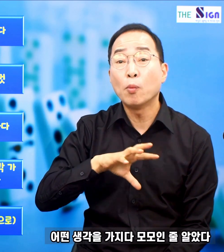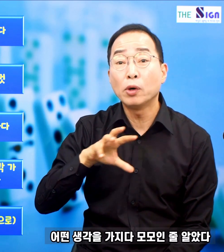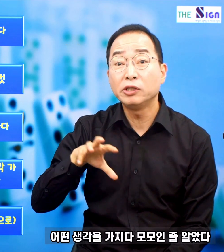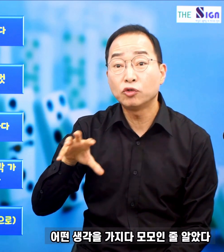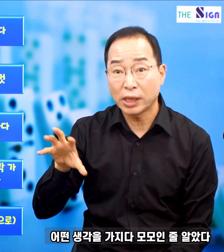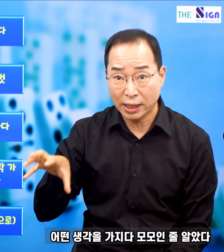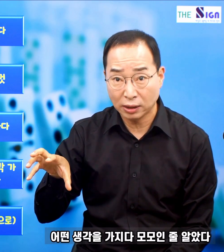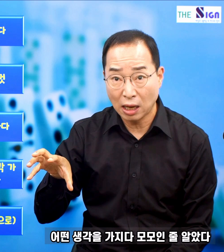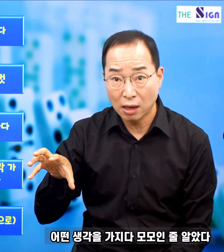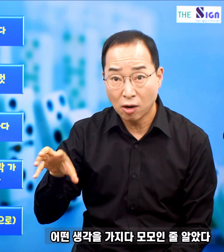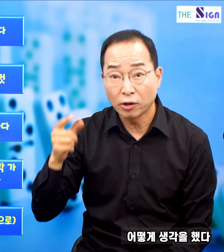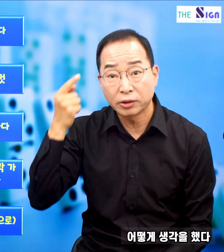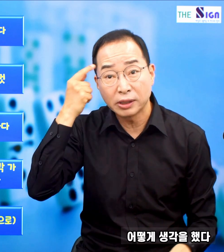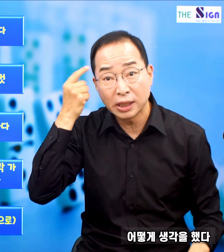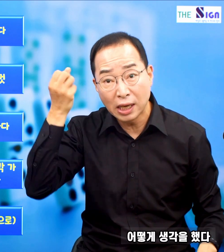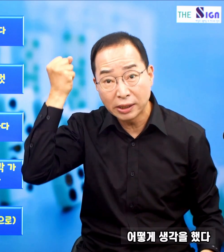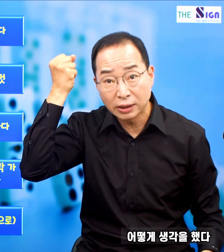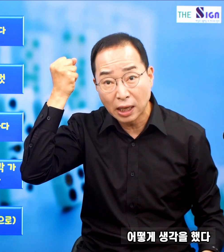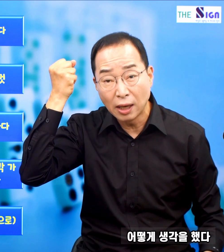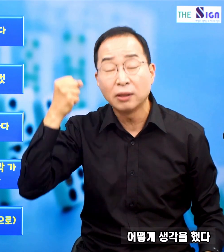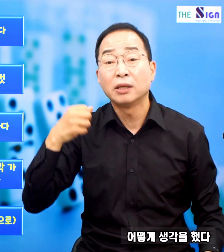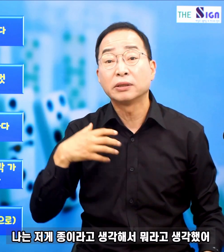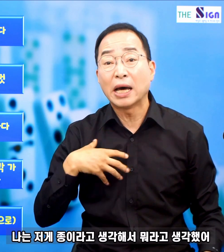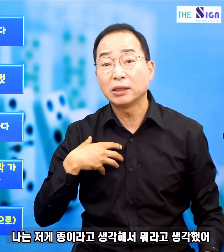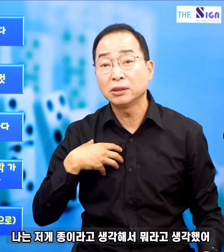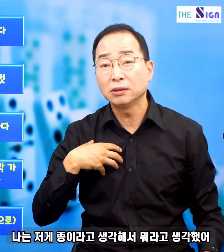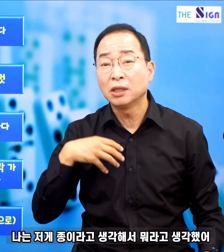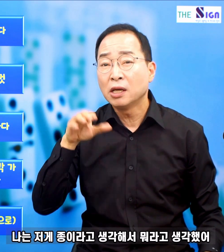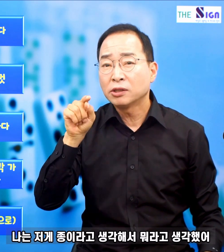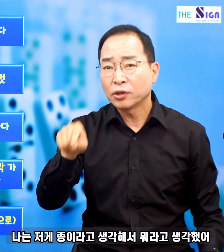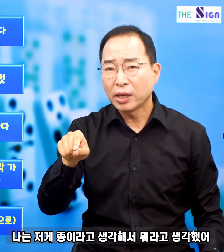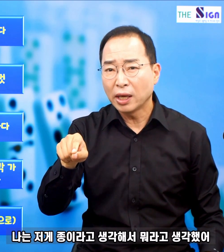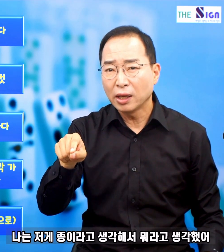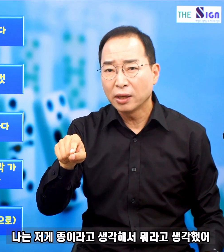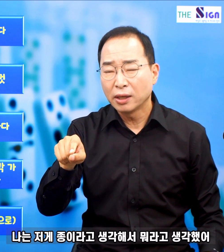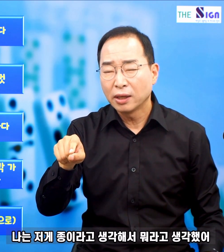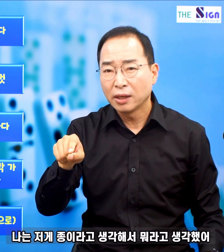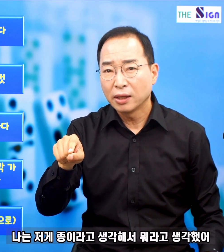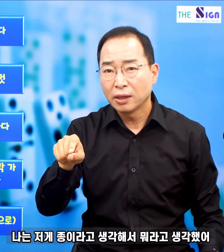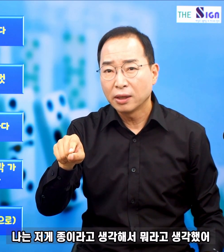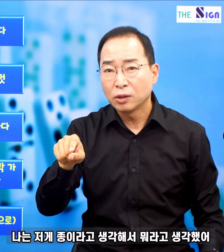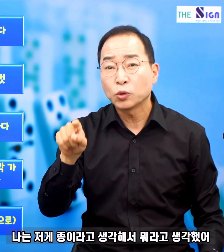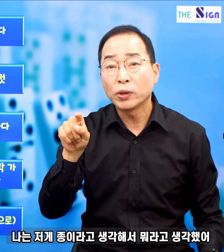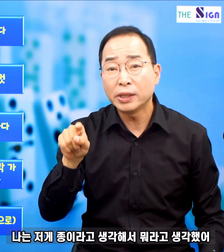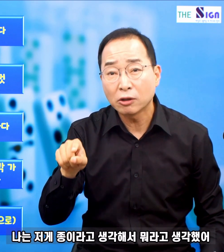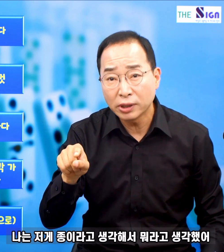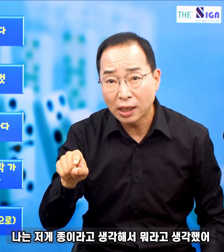뭐뭐인 줄 알았다. 어떻게 생각을 했다. 나는 저게 종이라고